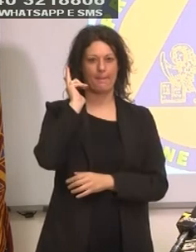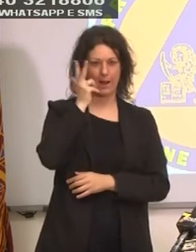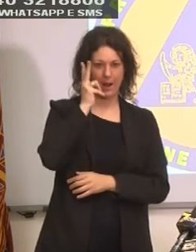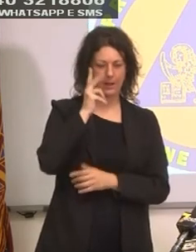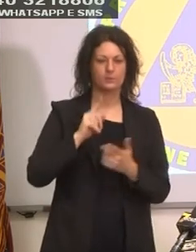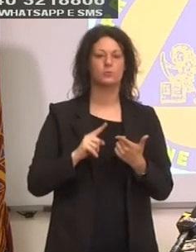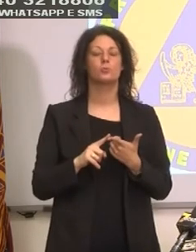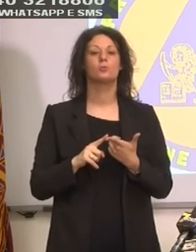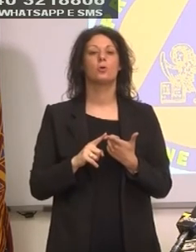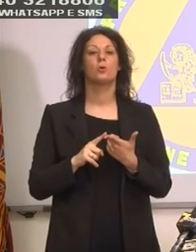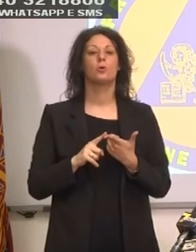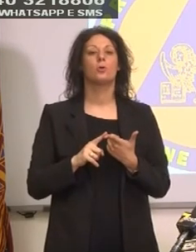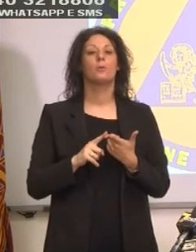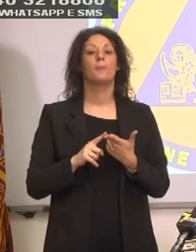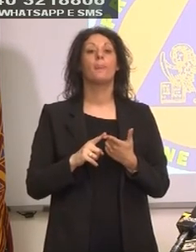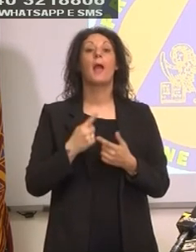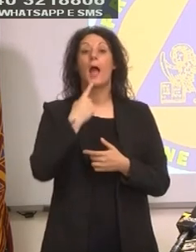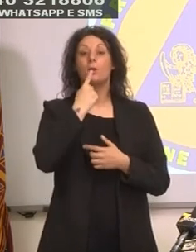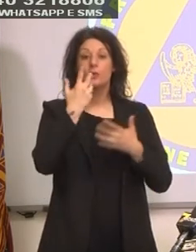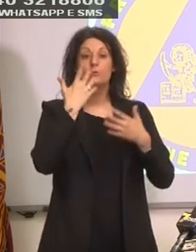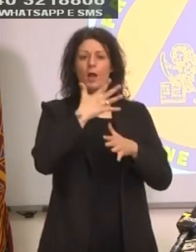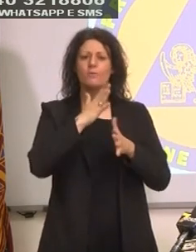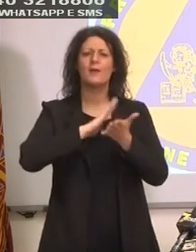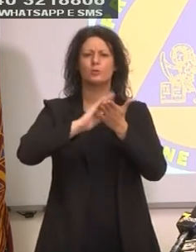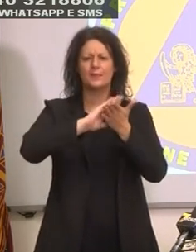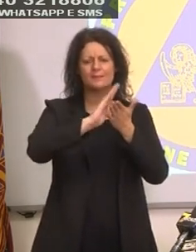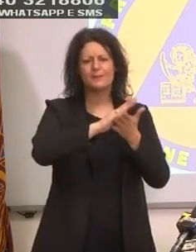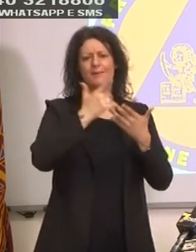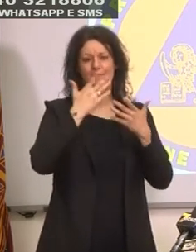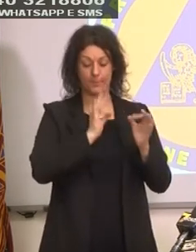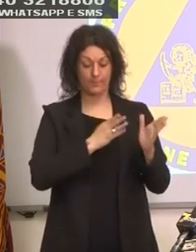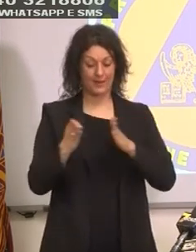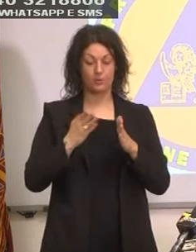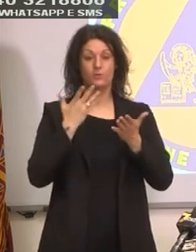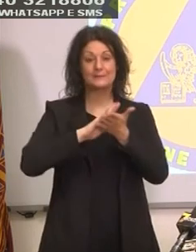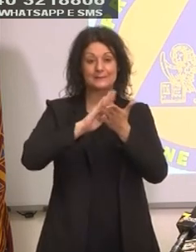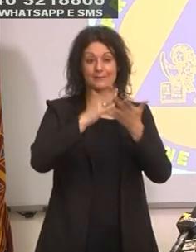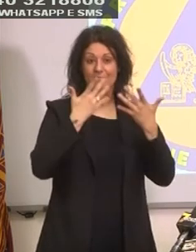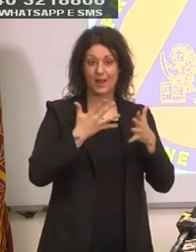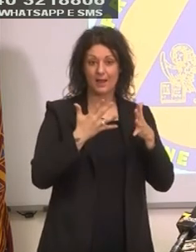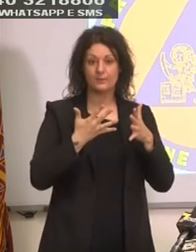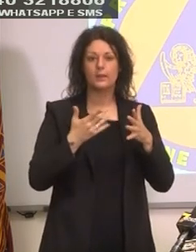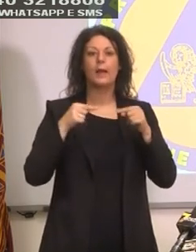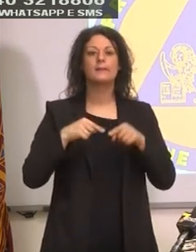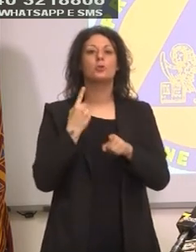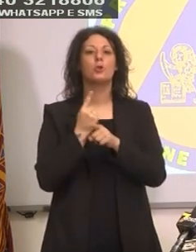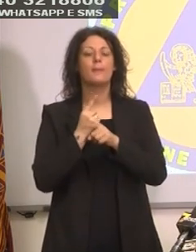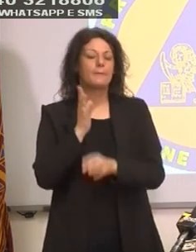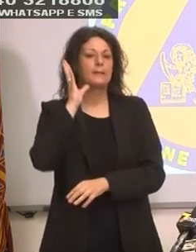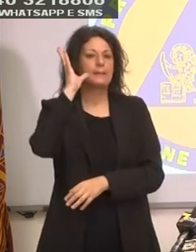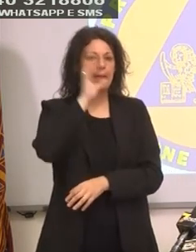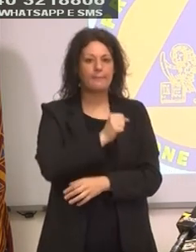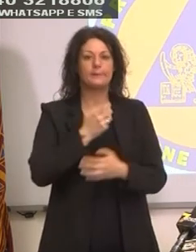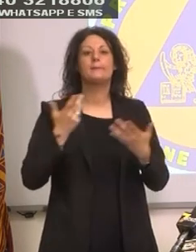parlando di, ci hanno scritto, sanificazioni fatte e operazioni fatte nel frattempo, adesso cercheremo con le commissioni di capire